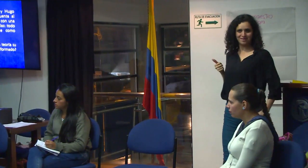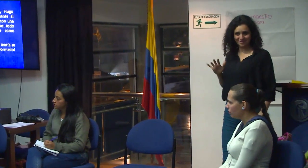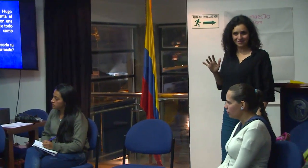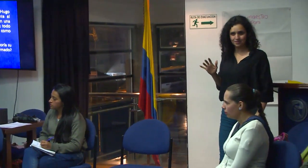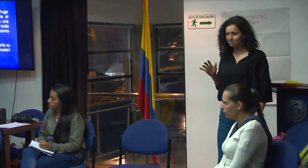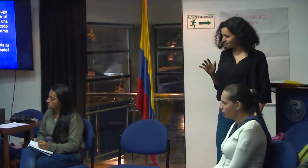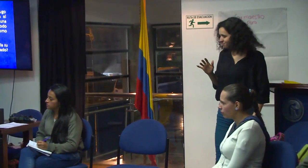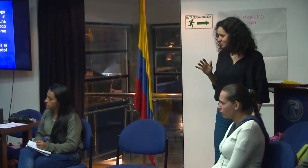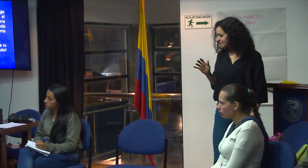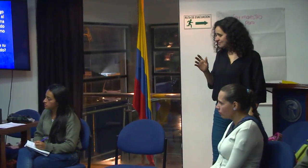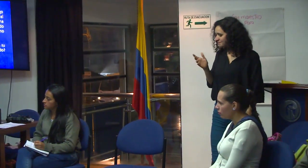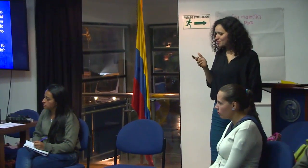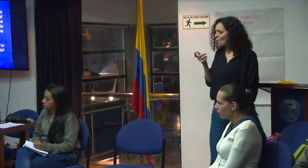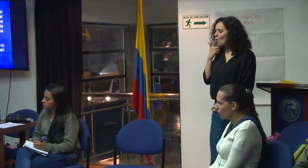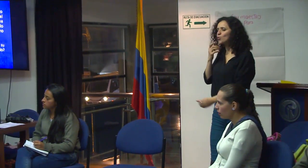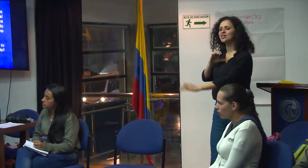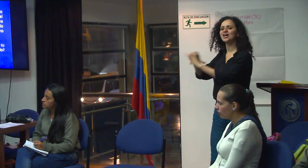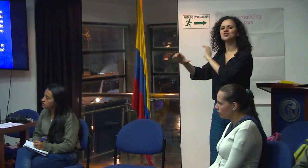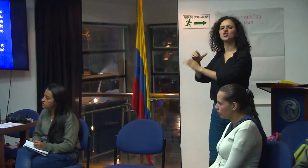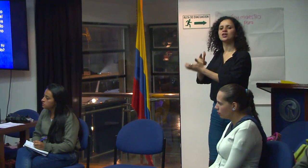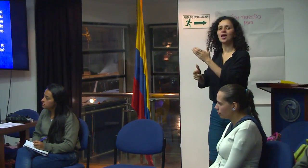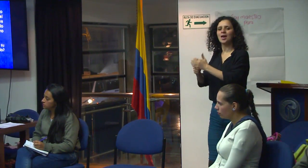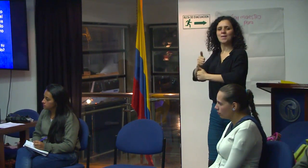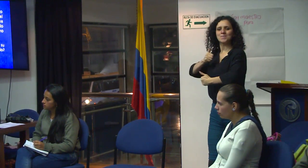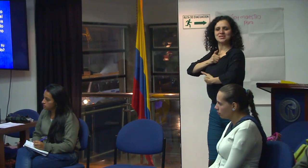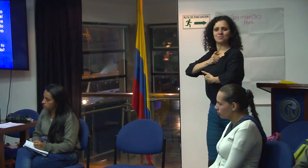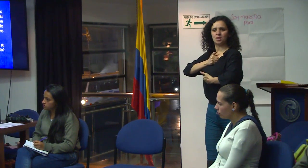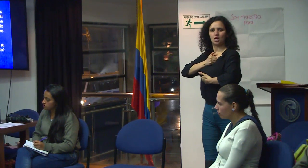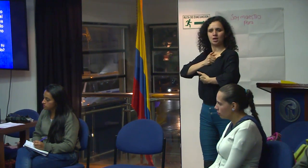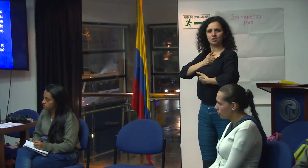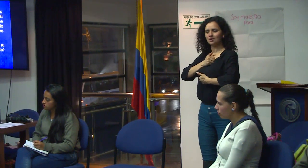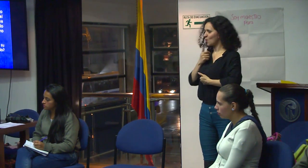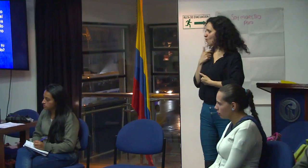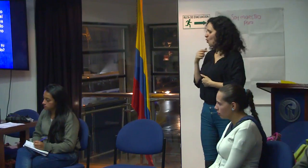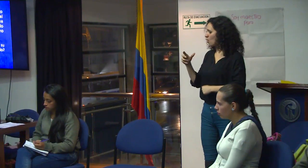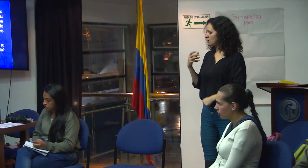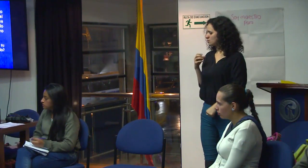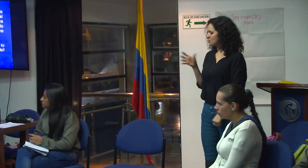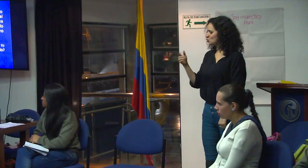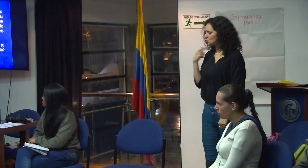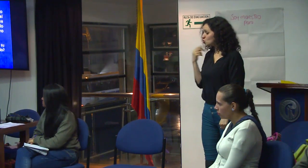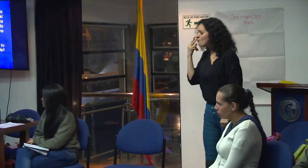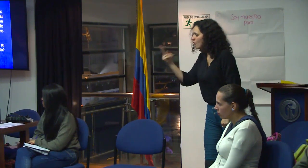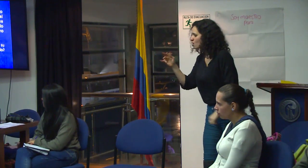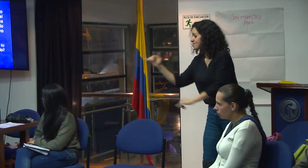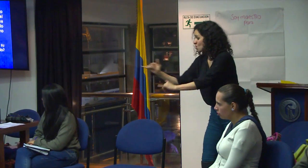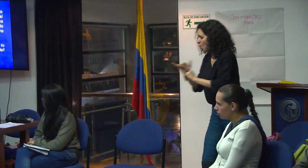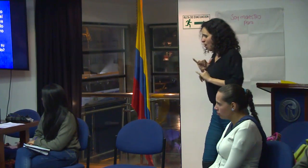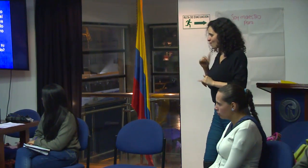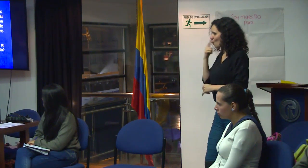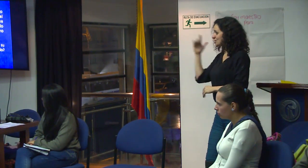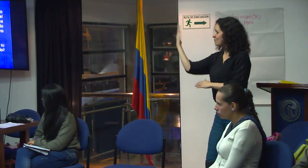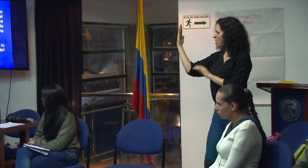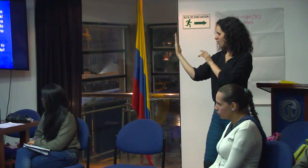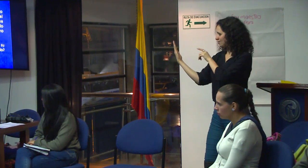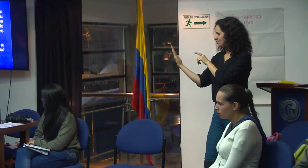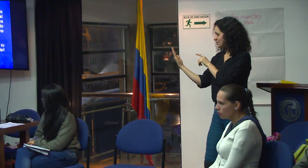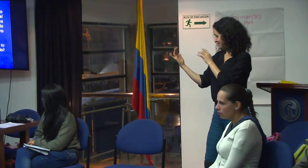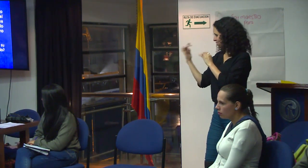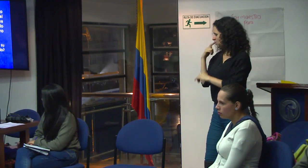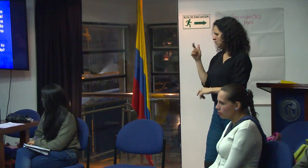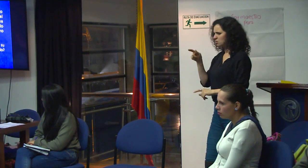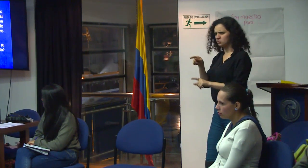que nos comunicamos en la mismidad, ¿sí? Nos reflejamos. Cuando yo encuentro otra persona que se aleja de lo